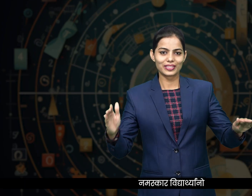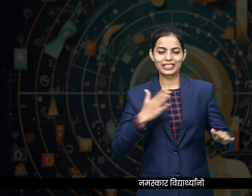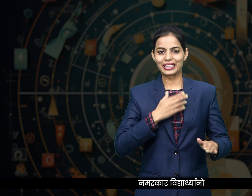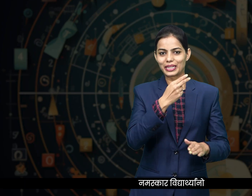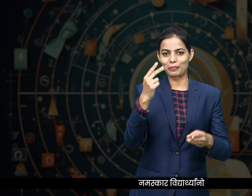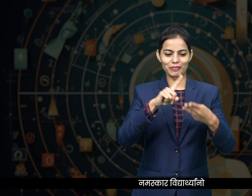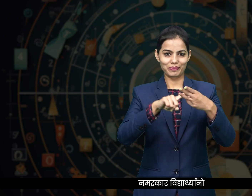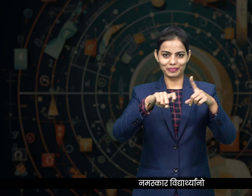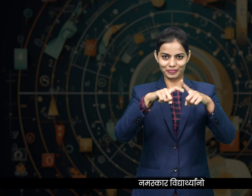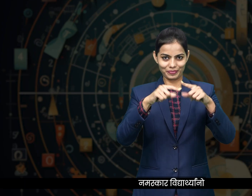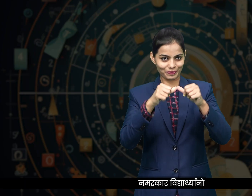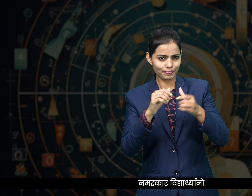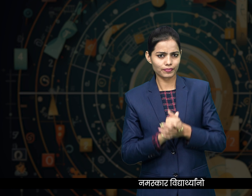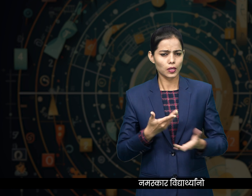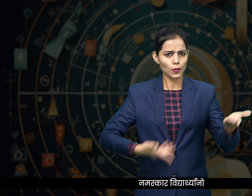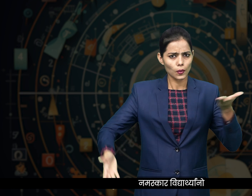नमस्कार विद्यार्थ्यांनो,